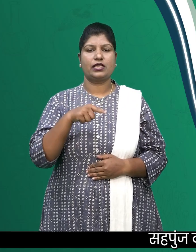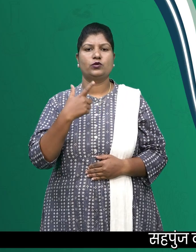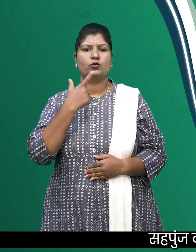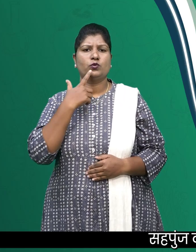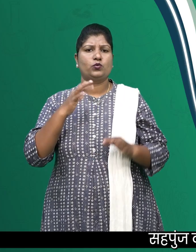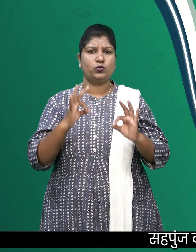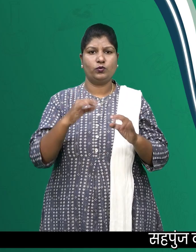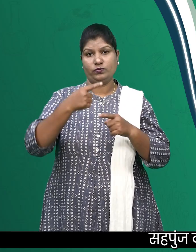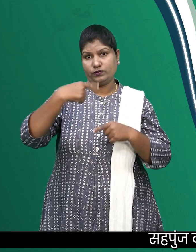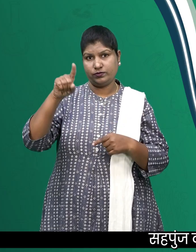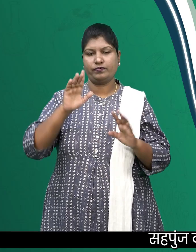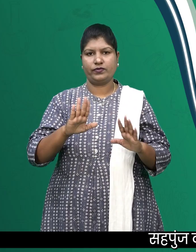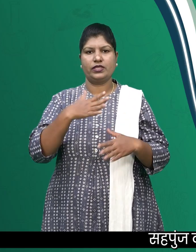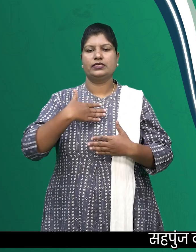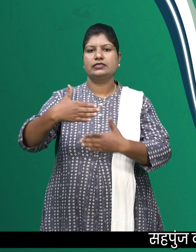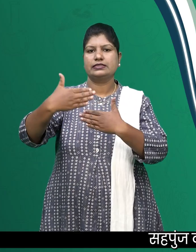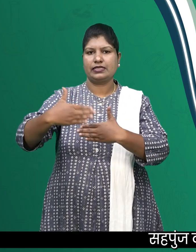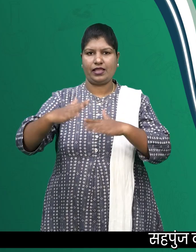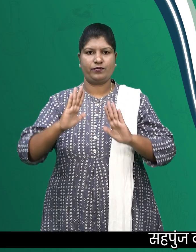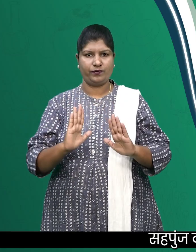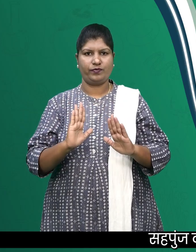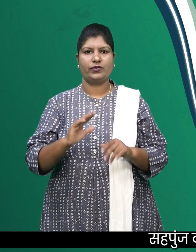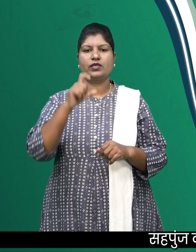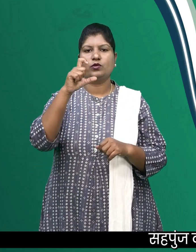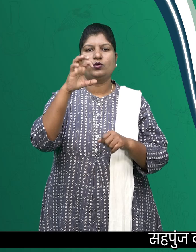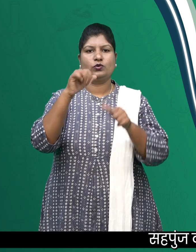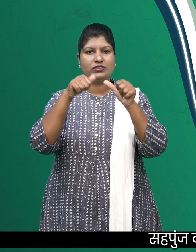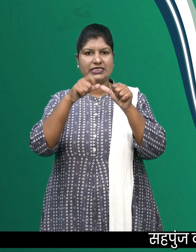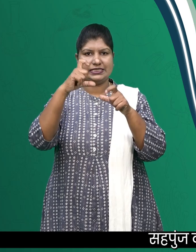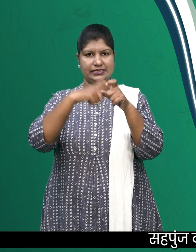सहपुंज का सटीक नियंत्रण करने लगे।